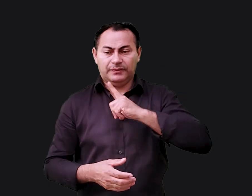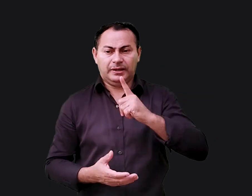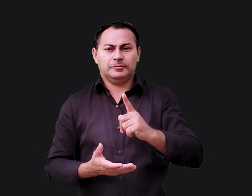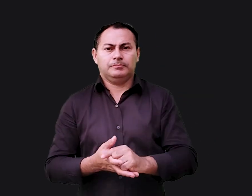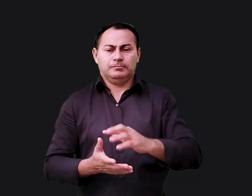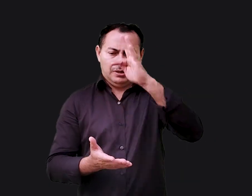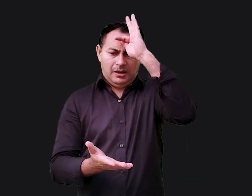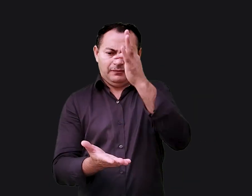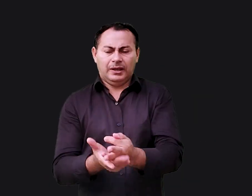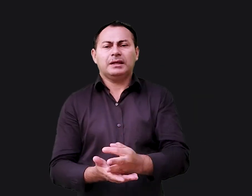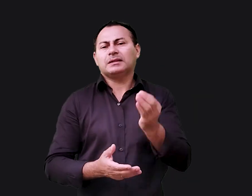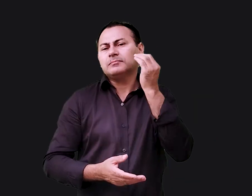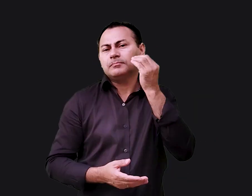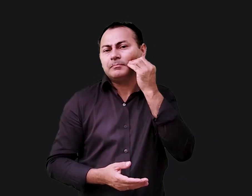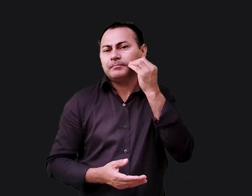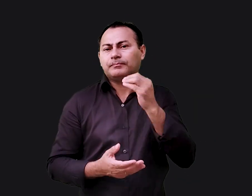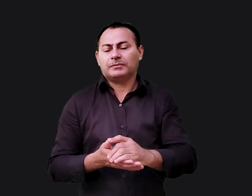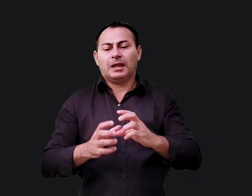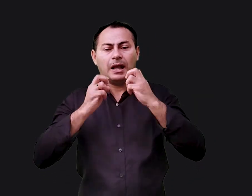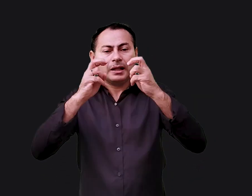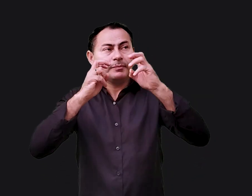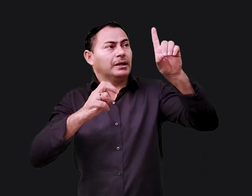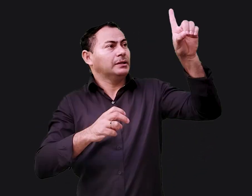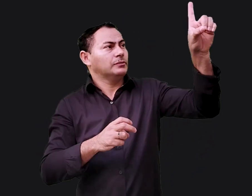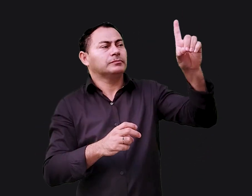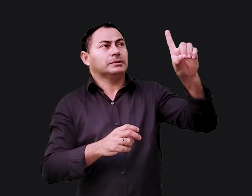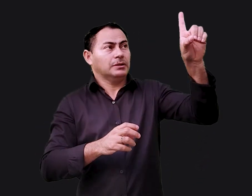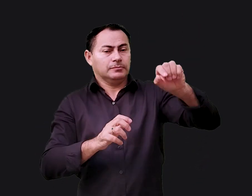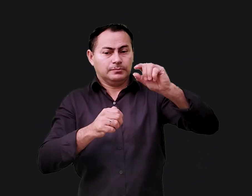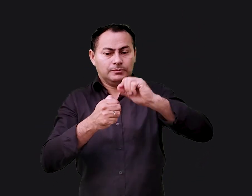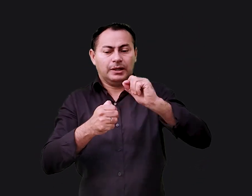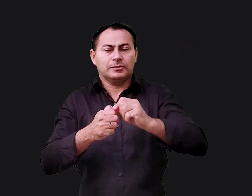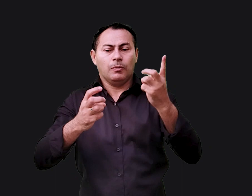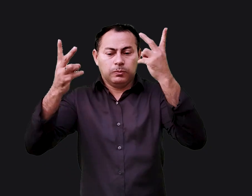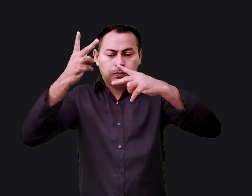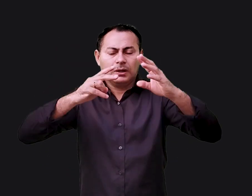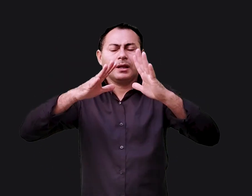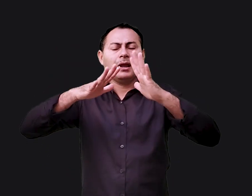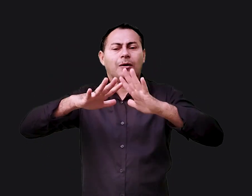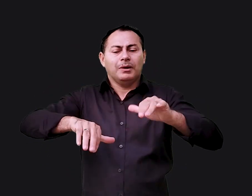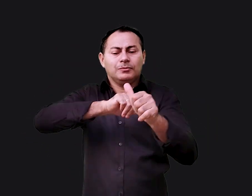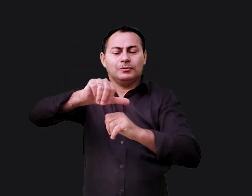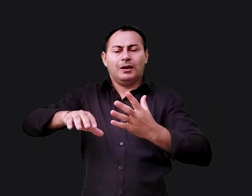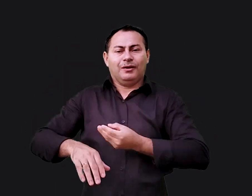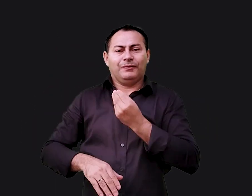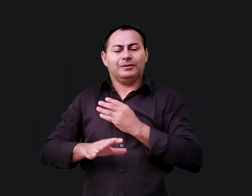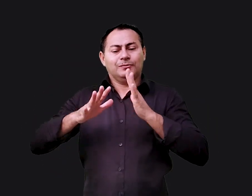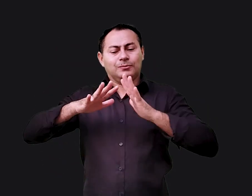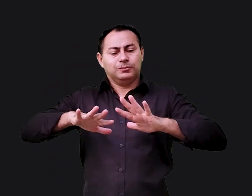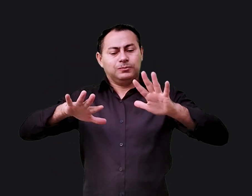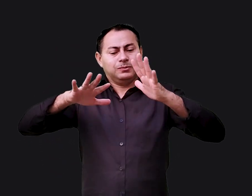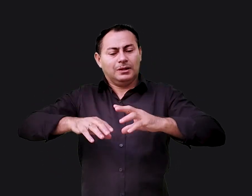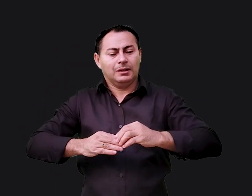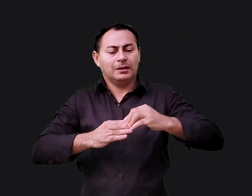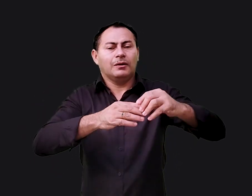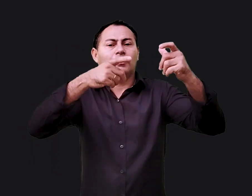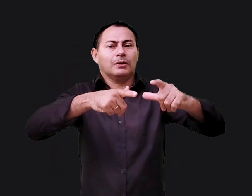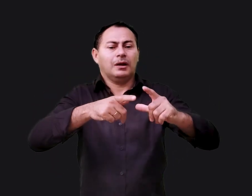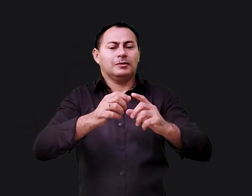depois que tiveram uma fé testada Clamam a Deus e Deus faz a tempestade se acalmar e as leva para